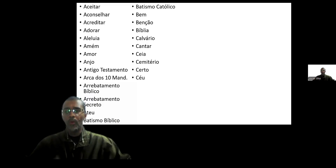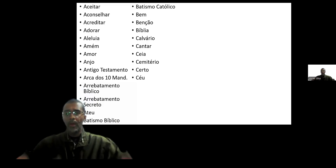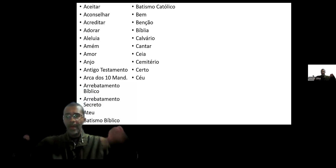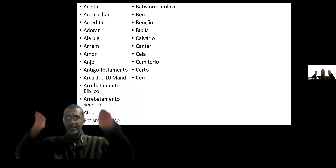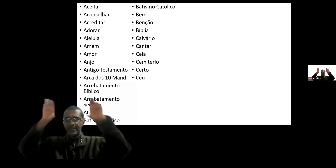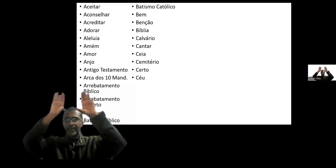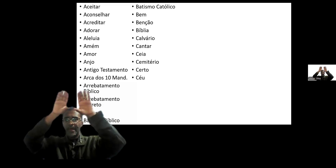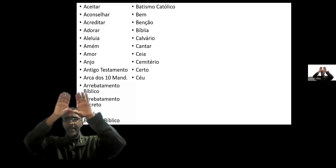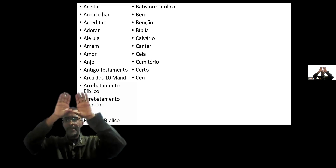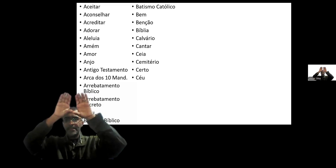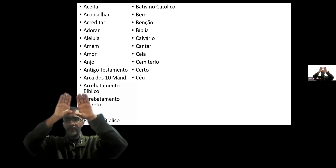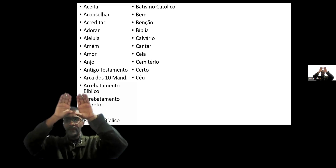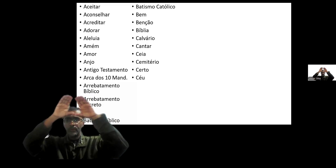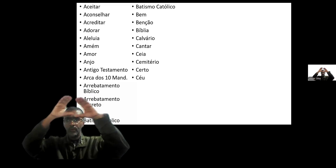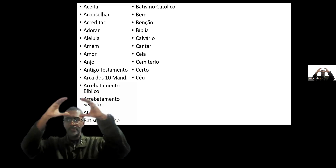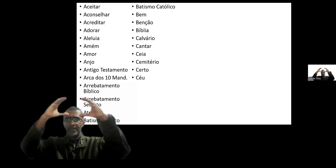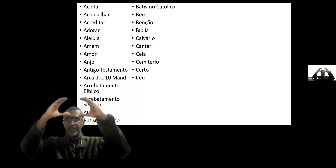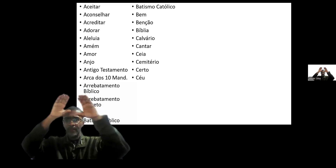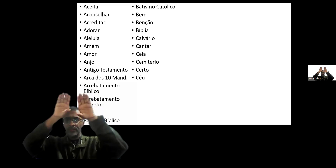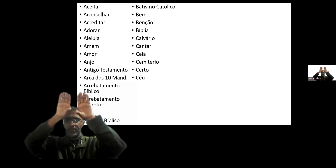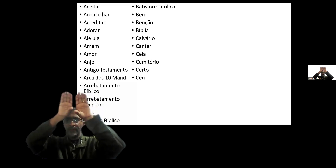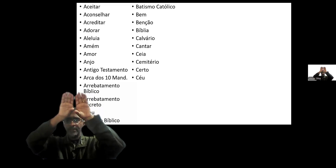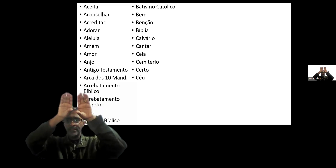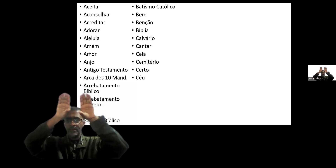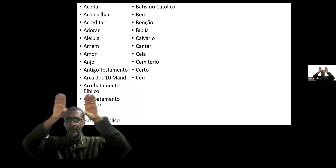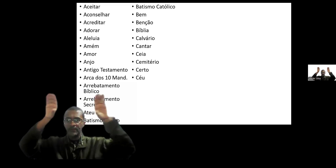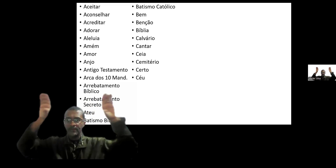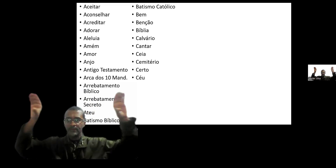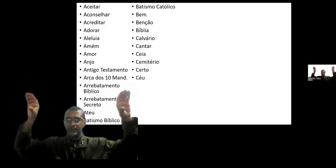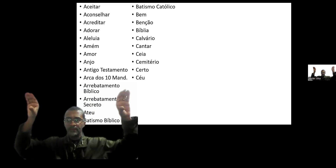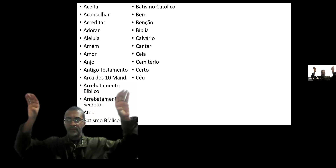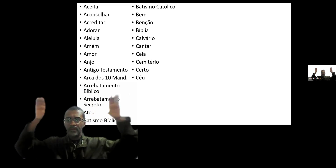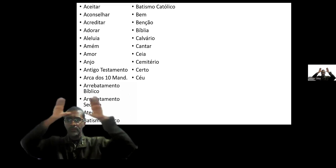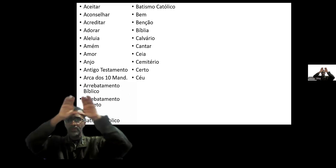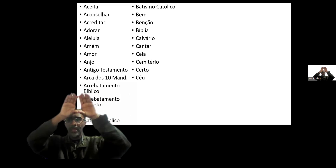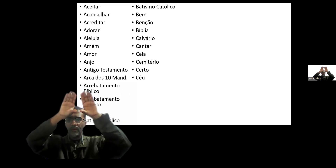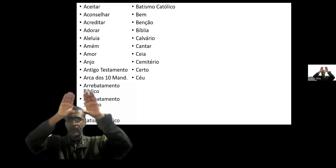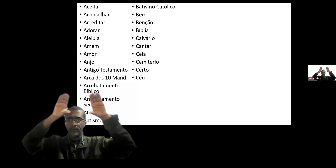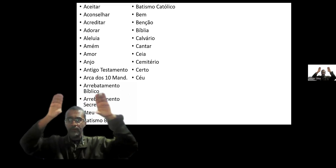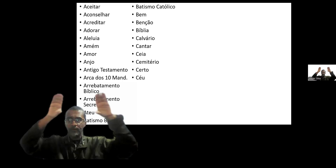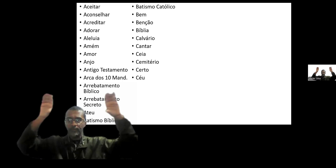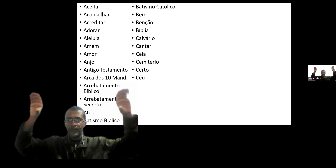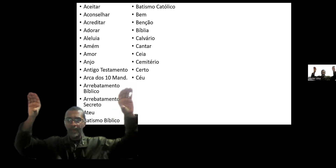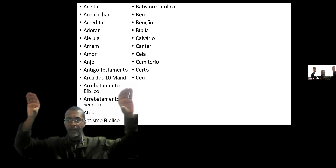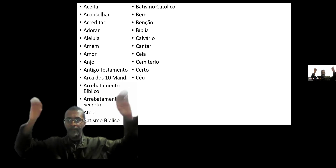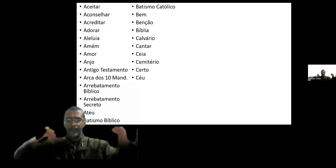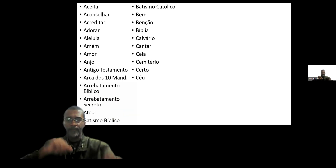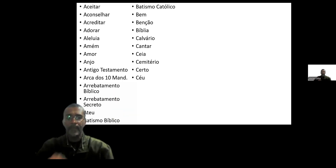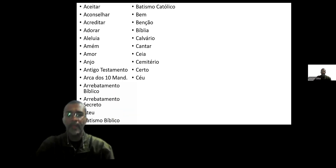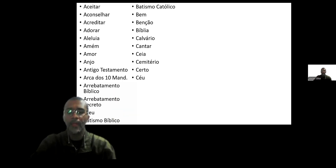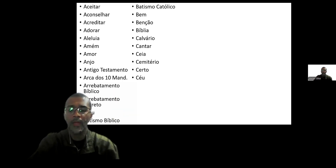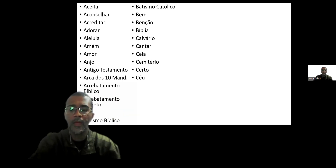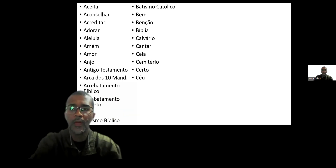Céu, acima da cabeça, dois Cs, tá vendo? Só que você vai fazer assim, ó. Céu, tá?